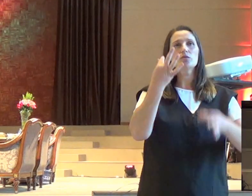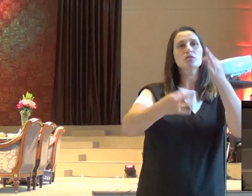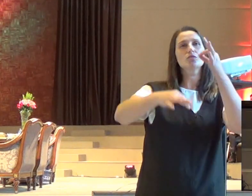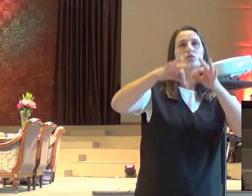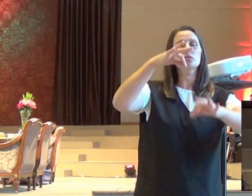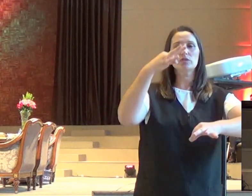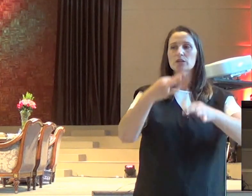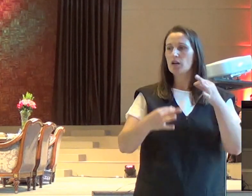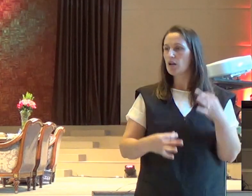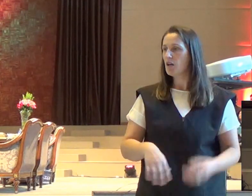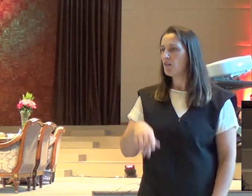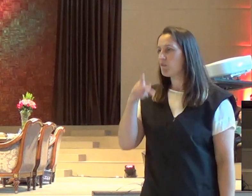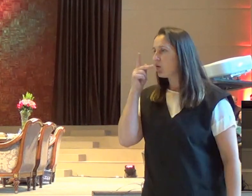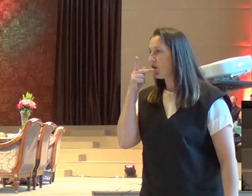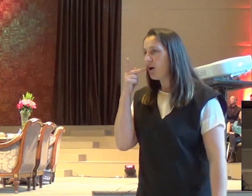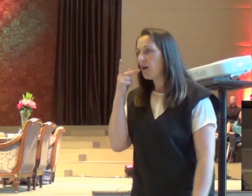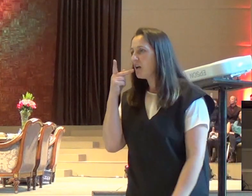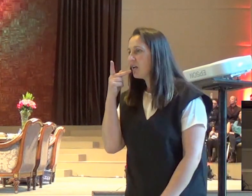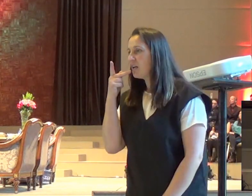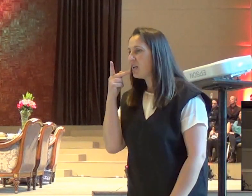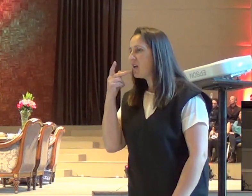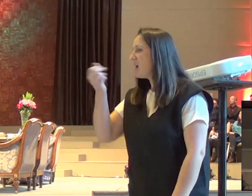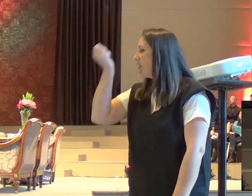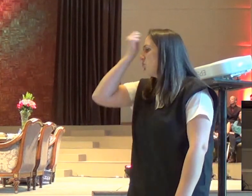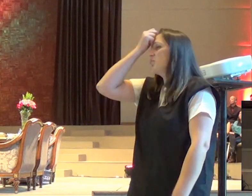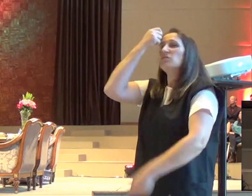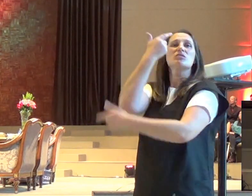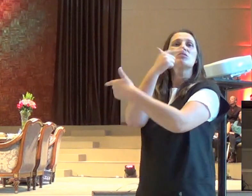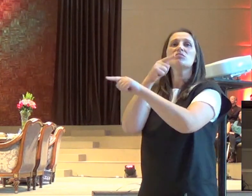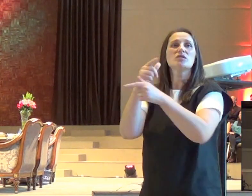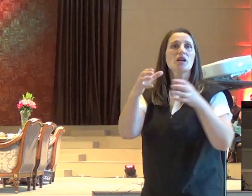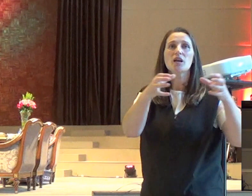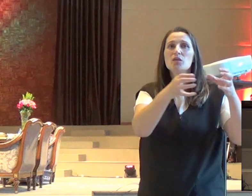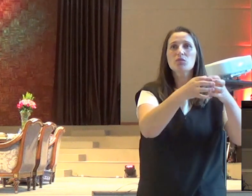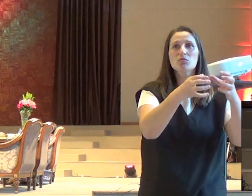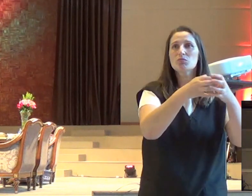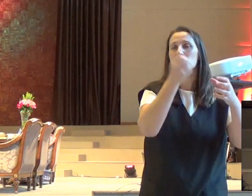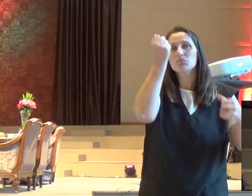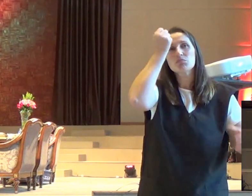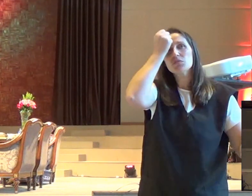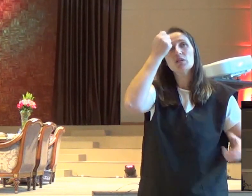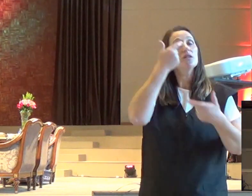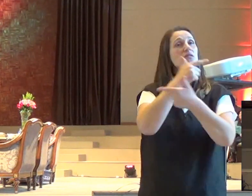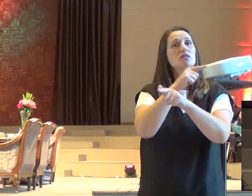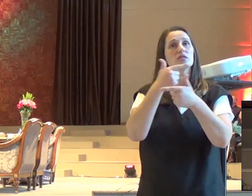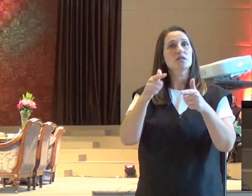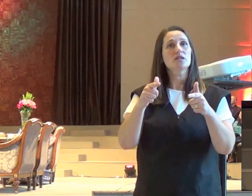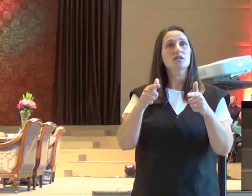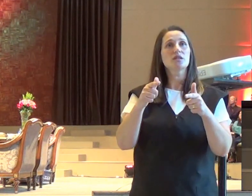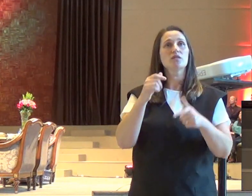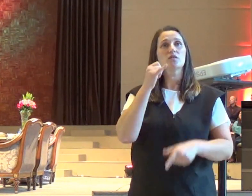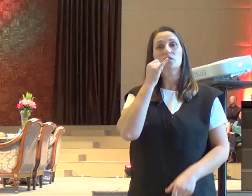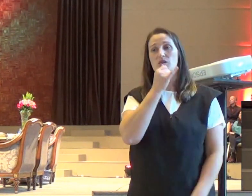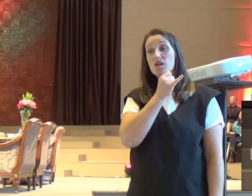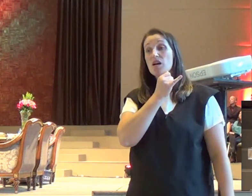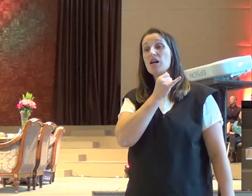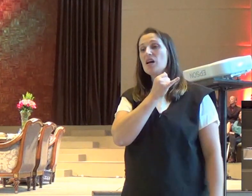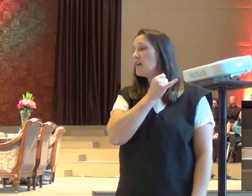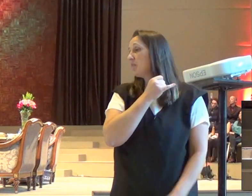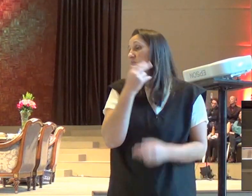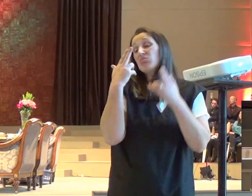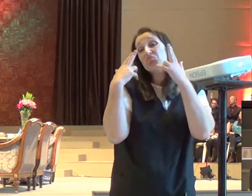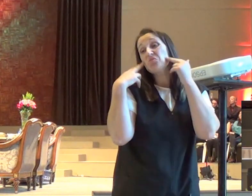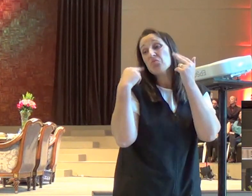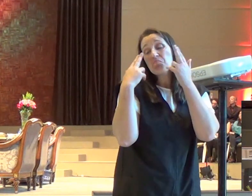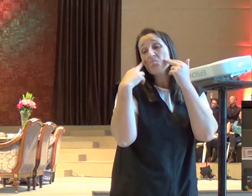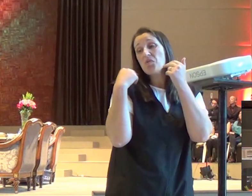dizendo que eles não tinham um pingo de arrependimento e ainda disse assim que eles diziam que aquilo era